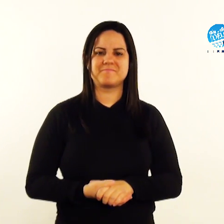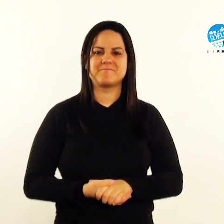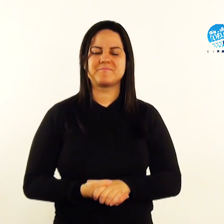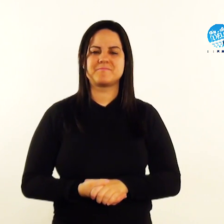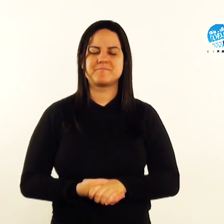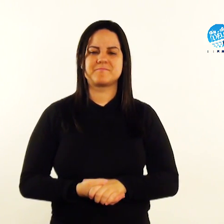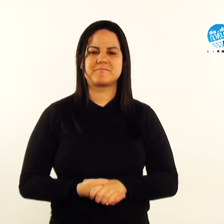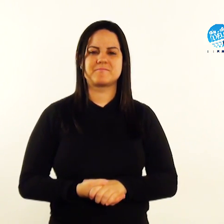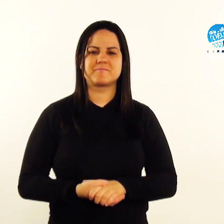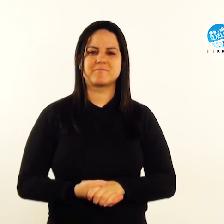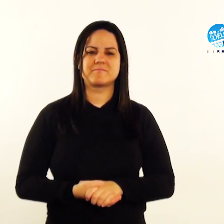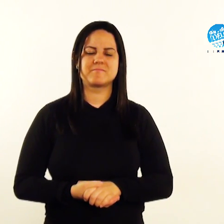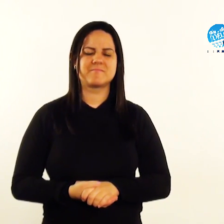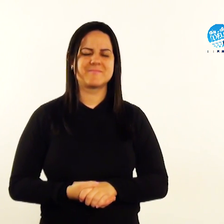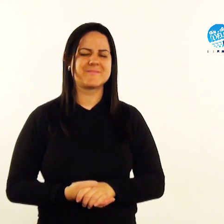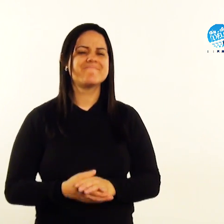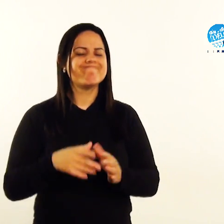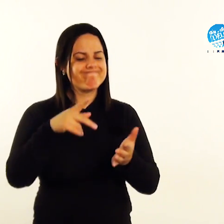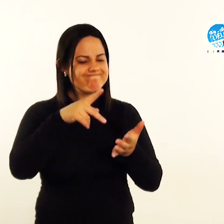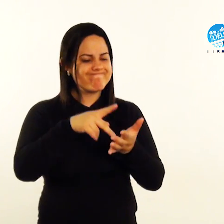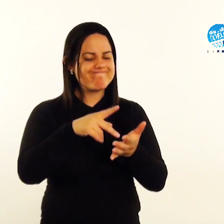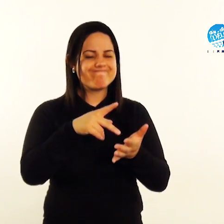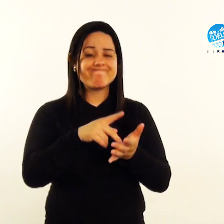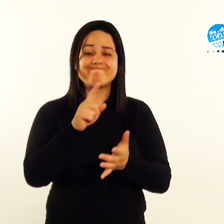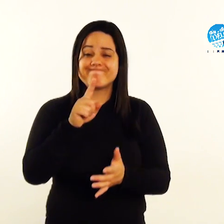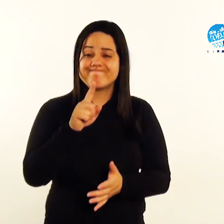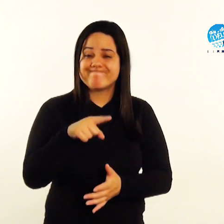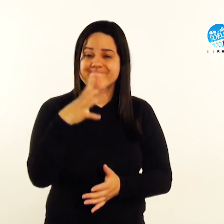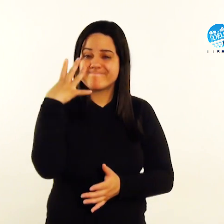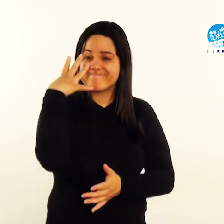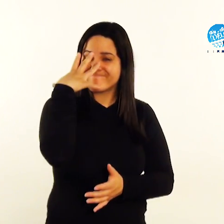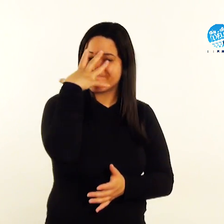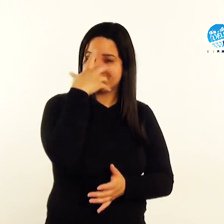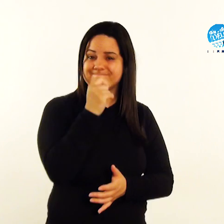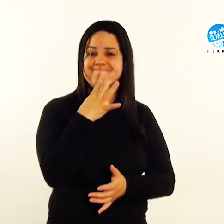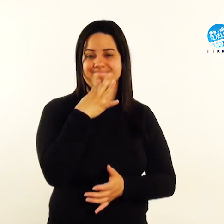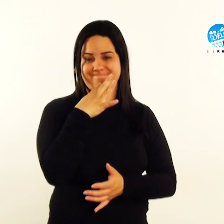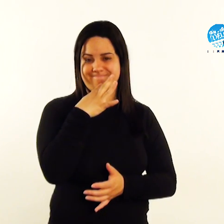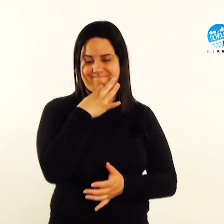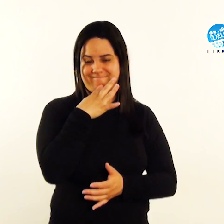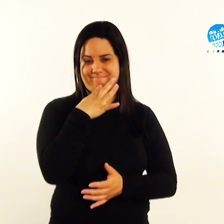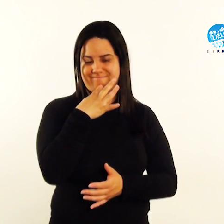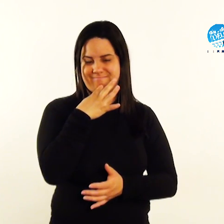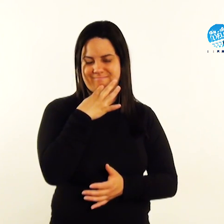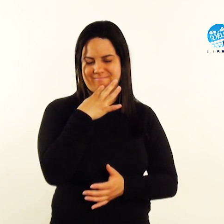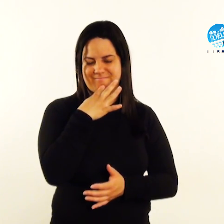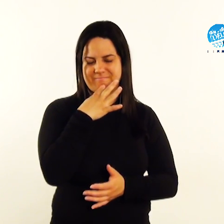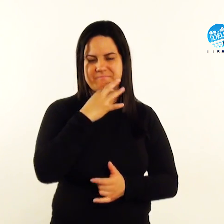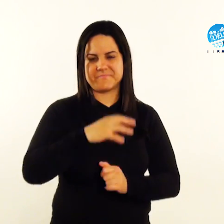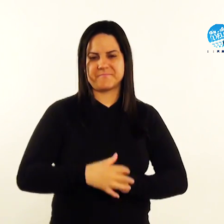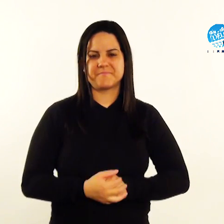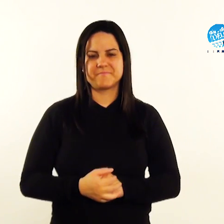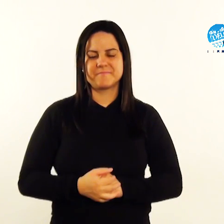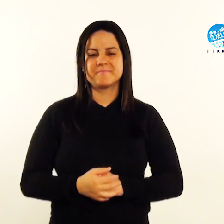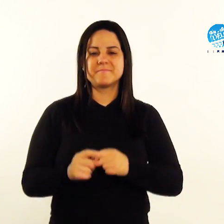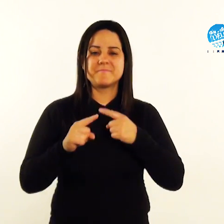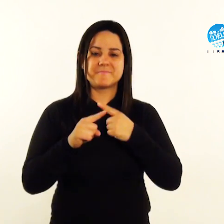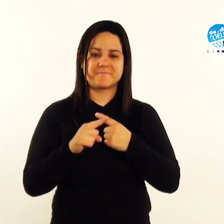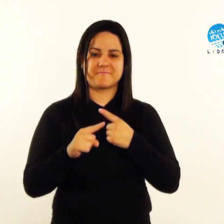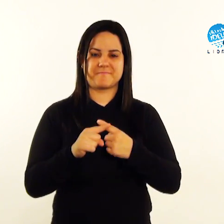E há uma beleza nesta verdade, é que não vamos encontrar o